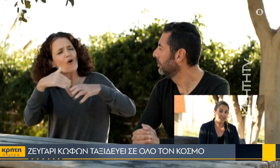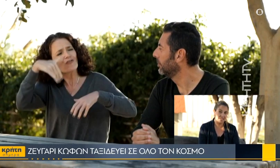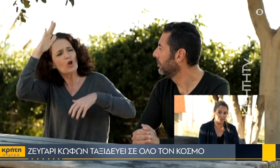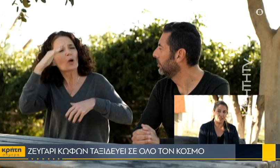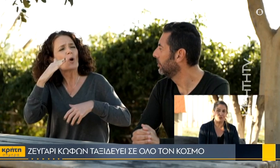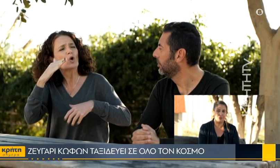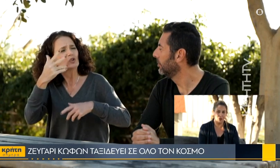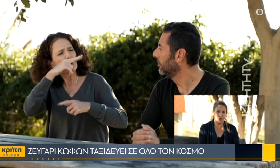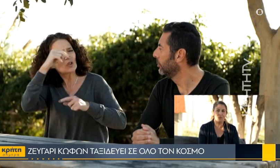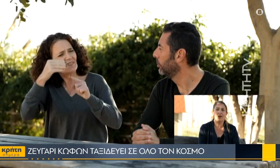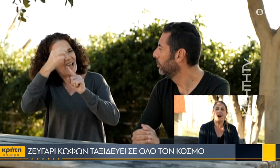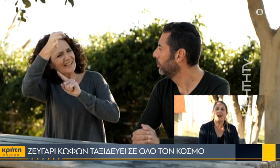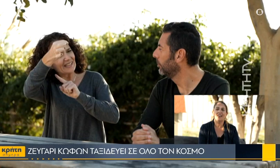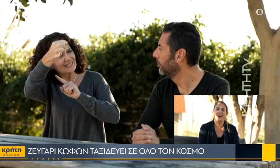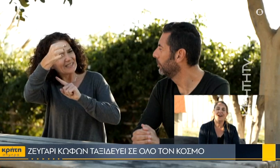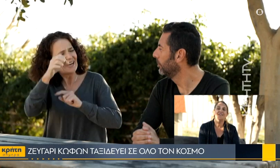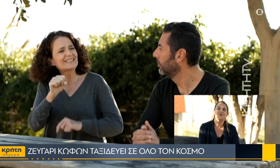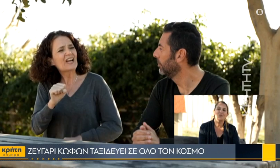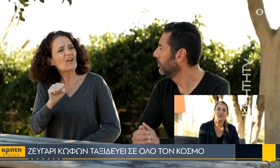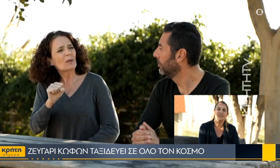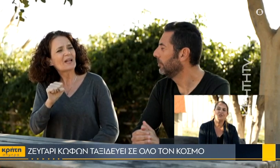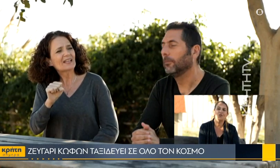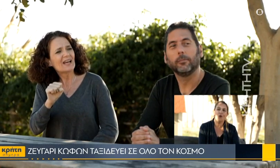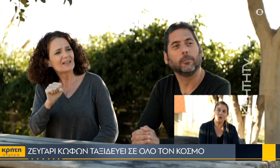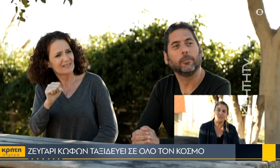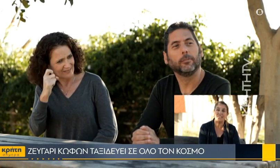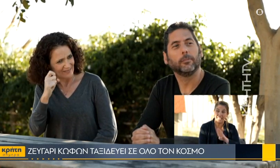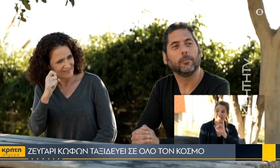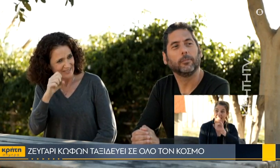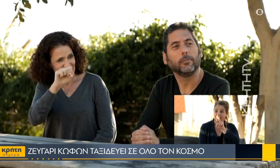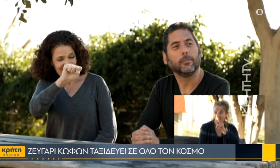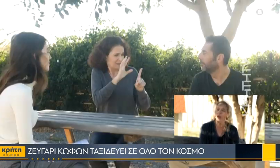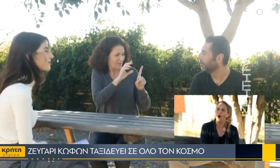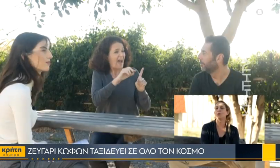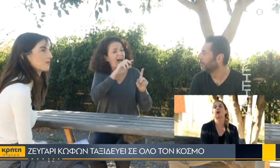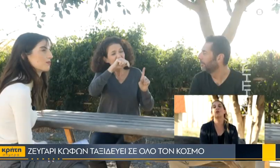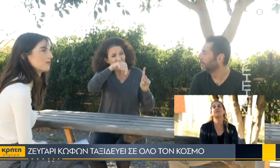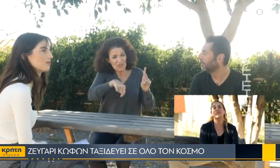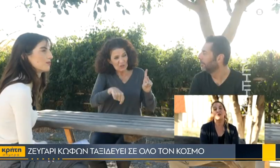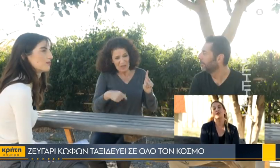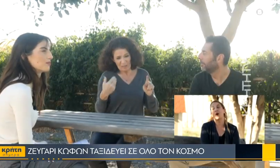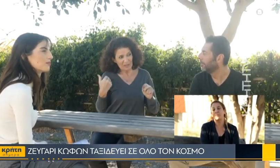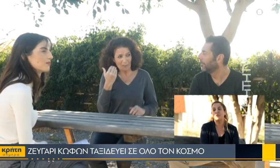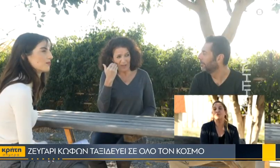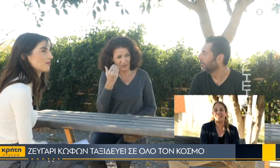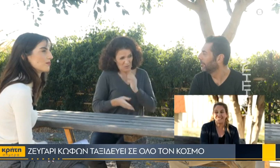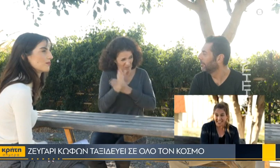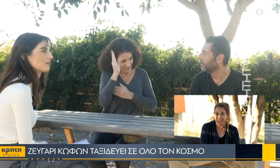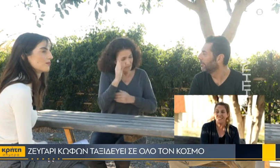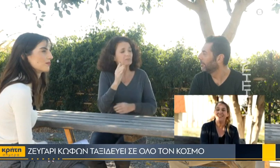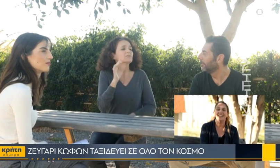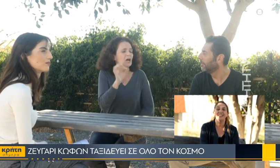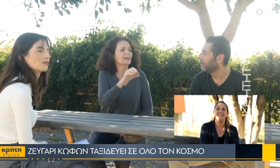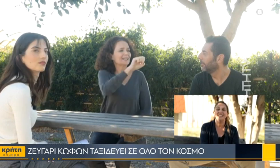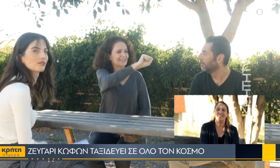ήταν η Ισλανδία στο μυαλό μου, αλλά νομίζω ότι... Οπότε, όλα αυτά τα χρόνια το αγαπημένο μου